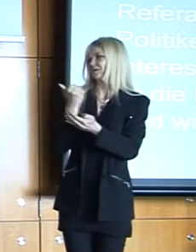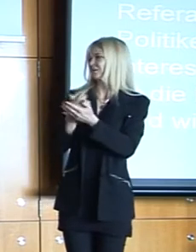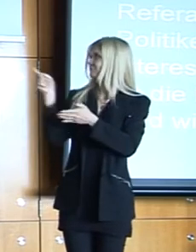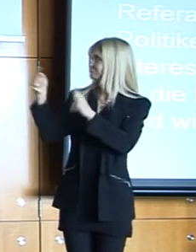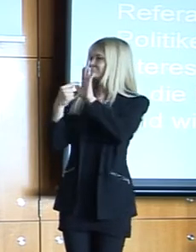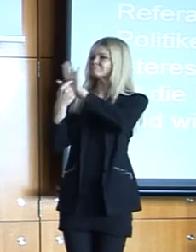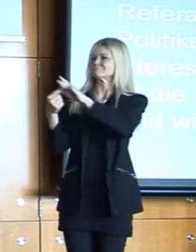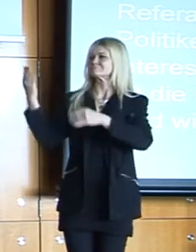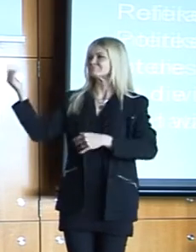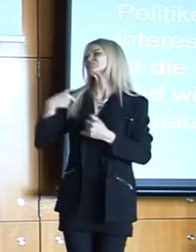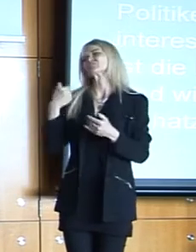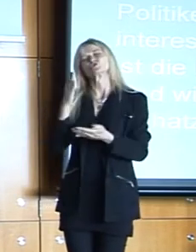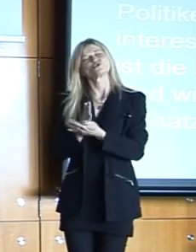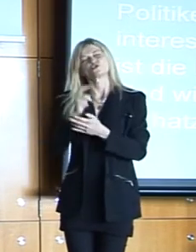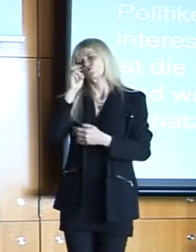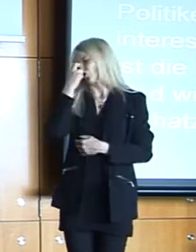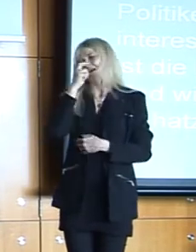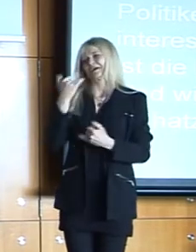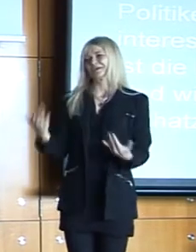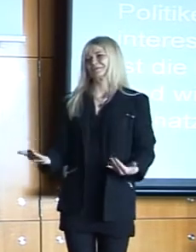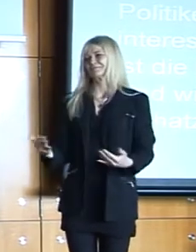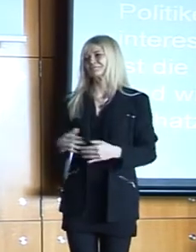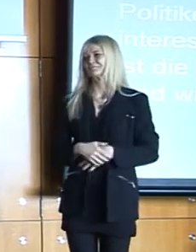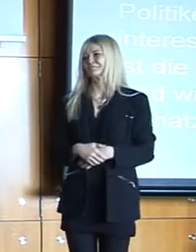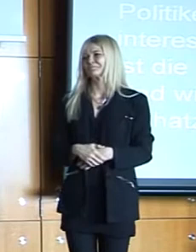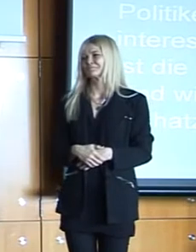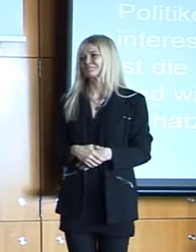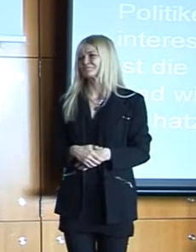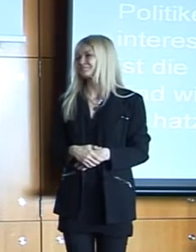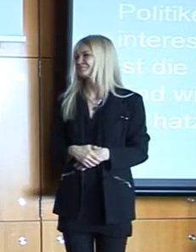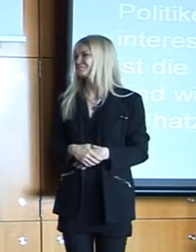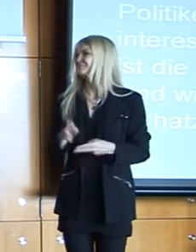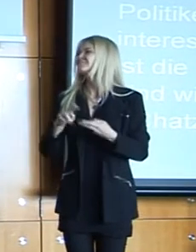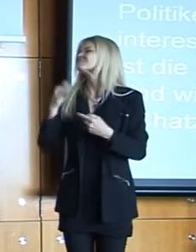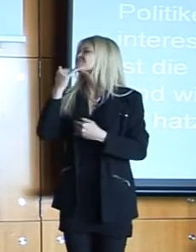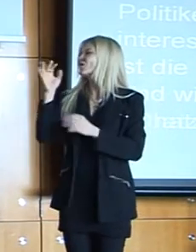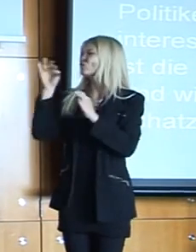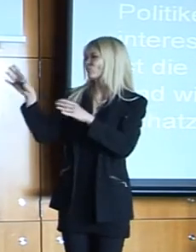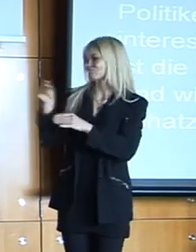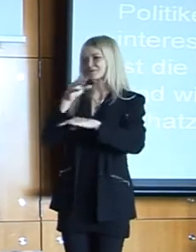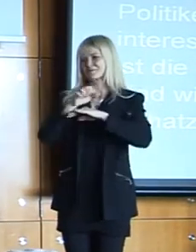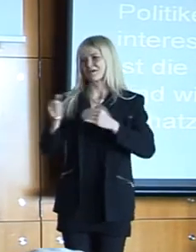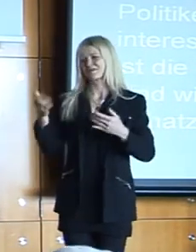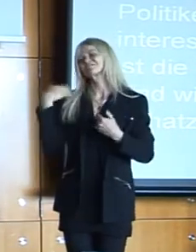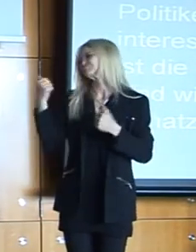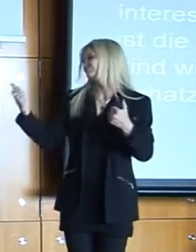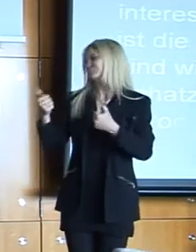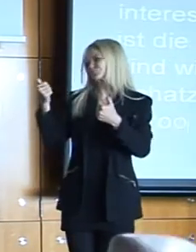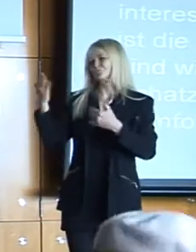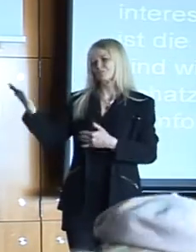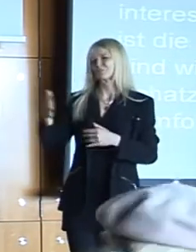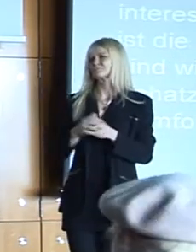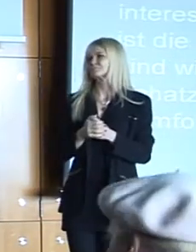präsentieren? Ich bin schon so neugierig. Danke fürs Mitmachen. Ihr seid wirklich super gewesen. Also die sind so gut schon